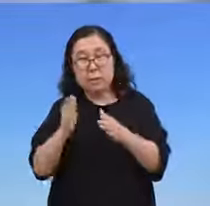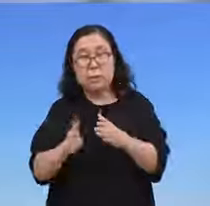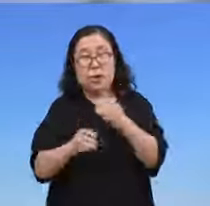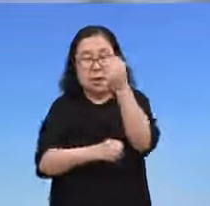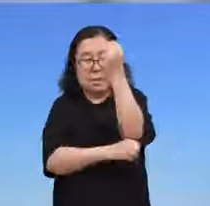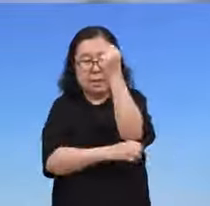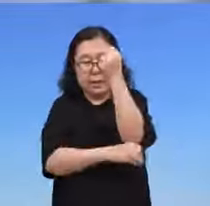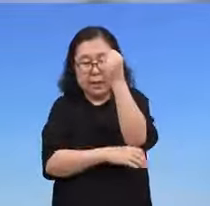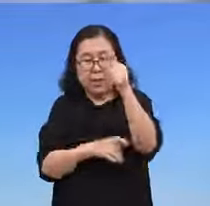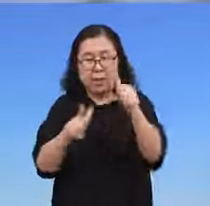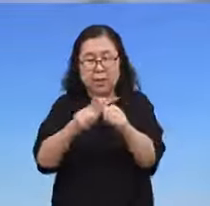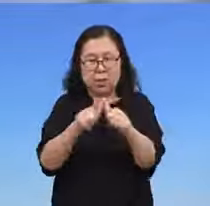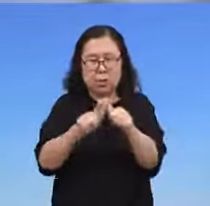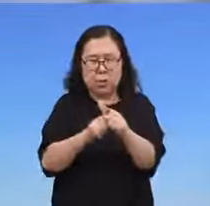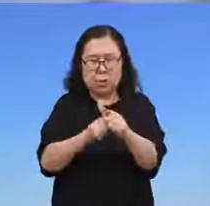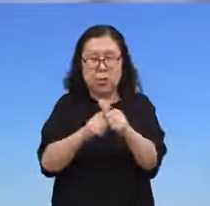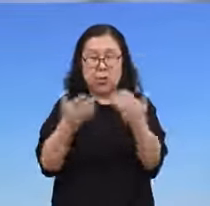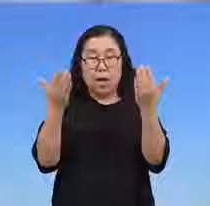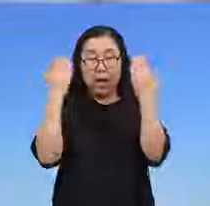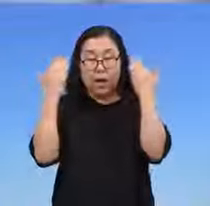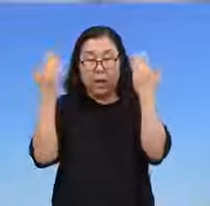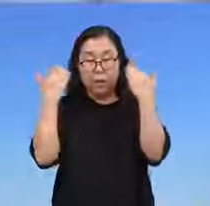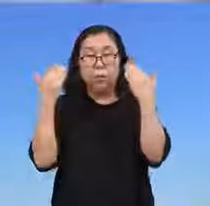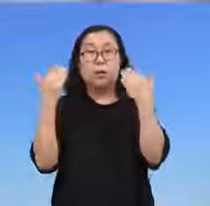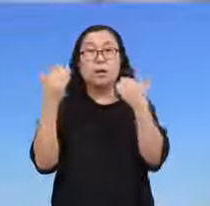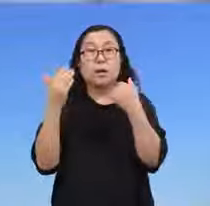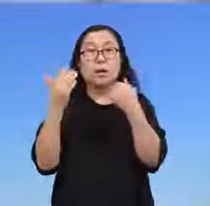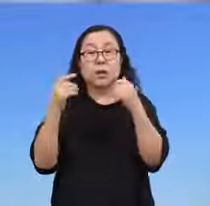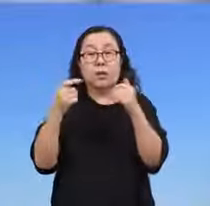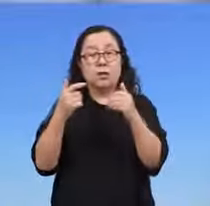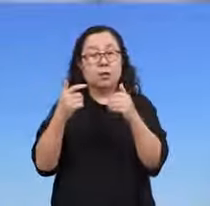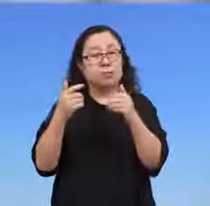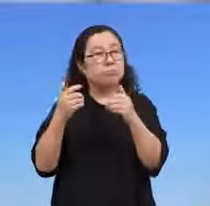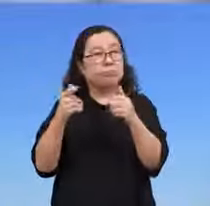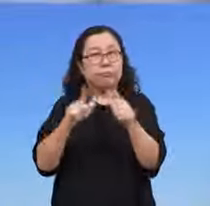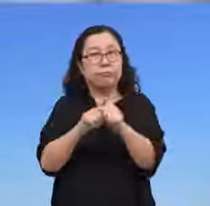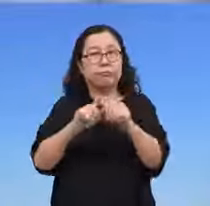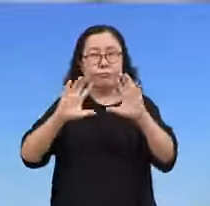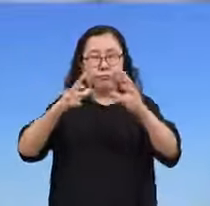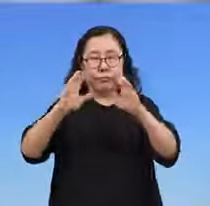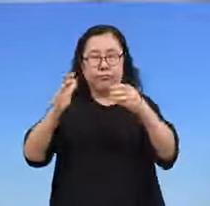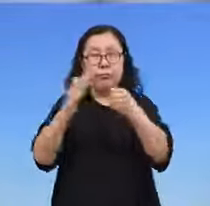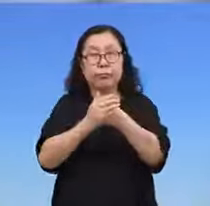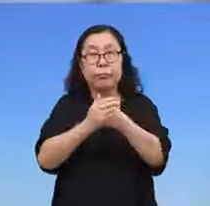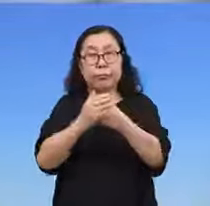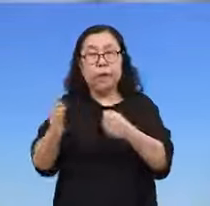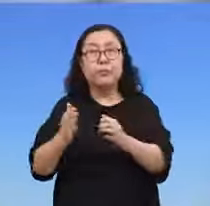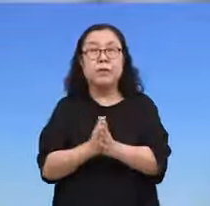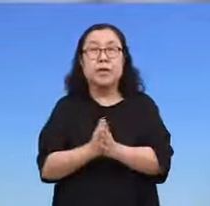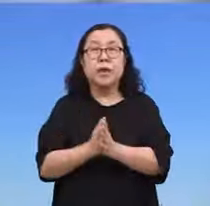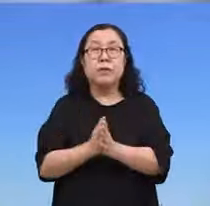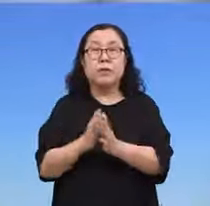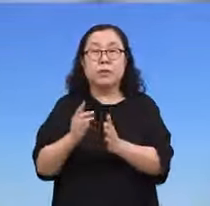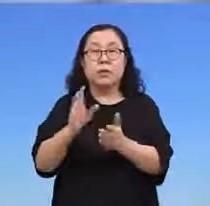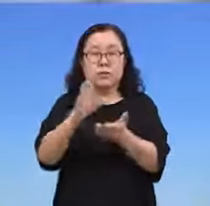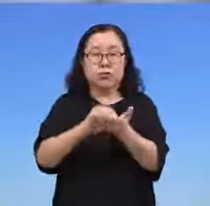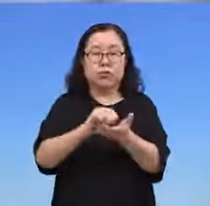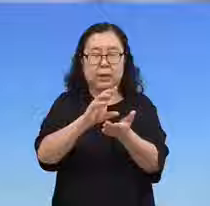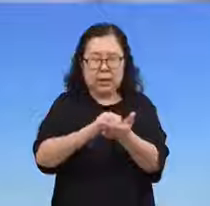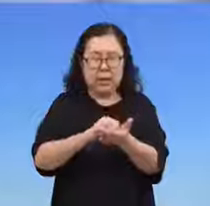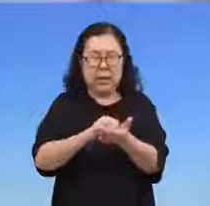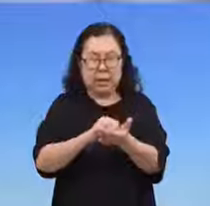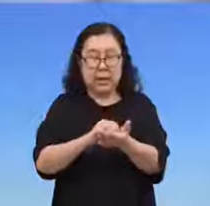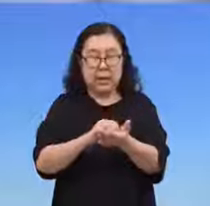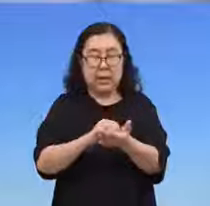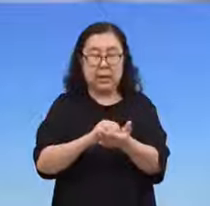바탕이 기독교 국가다 보니까 이런 숙제들을 뭐 가끔씩 내주나 봅니다. 제가 그 글을 보면서 너무 마음이 제가